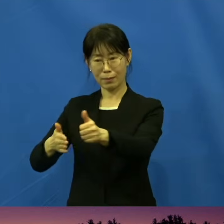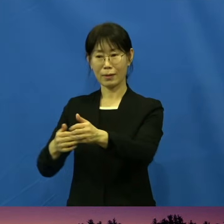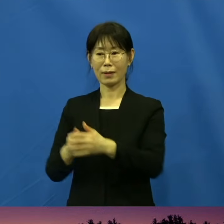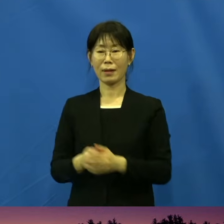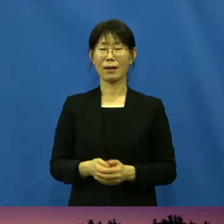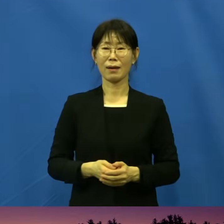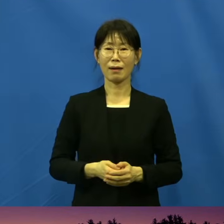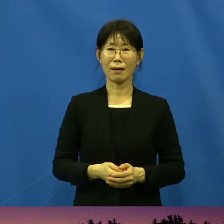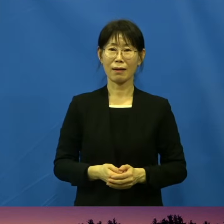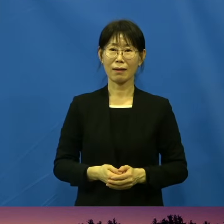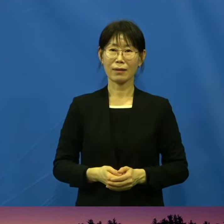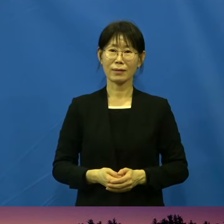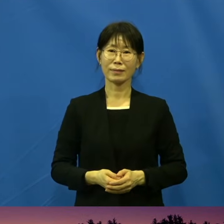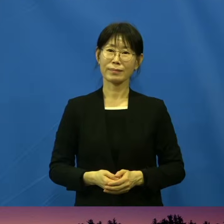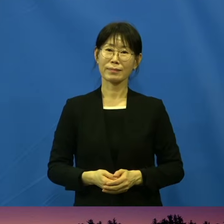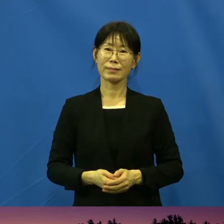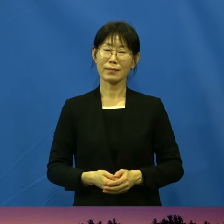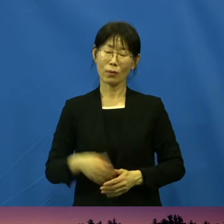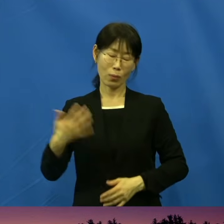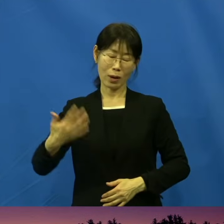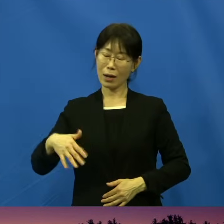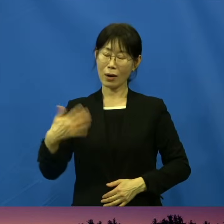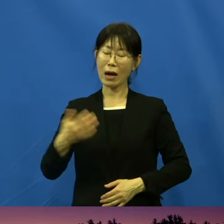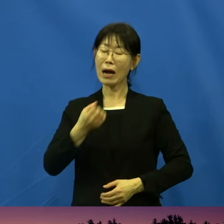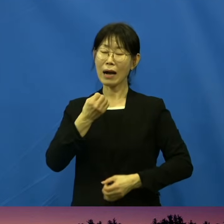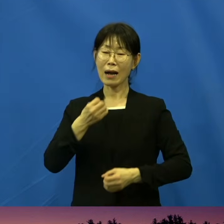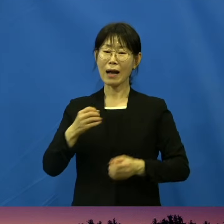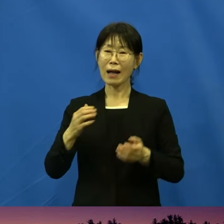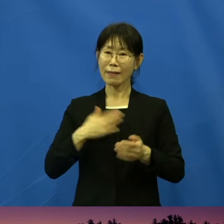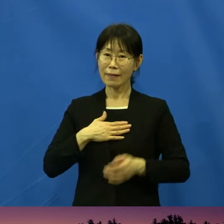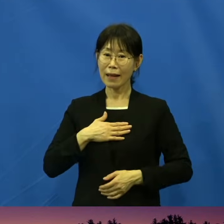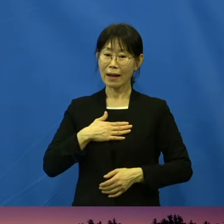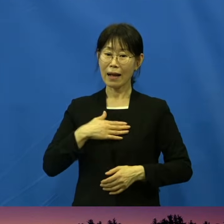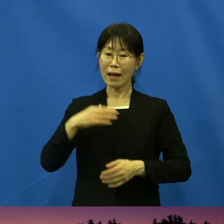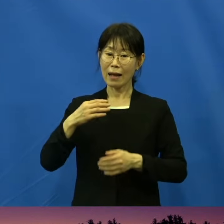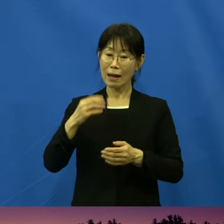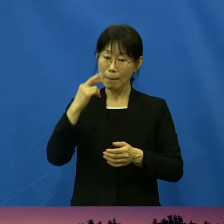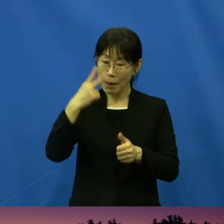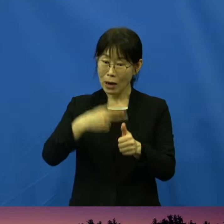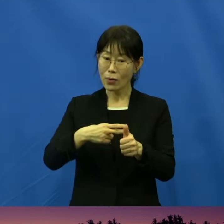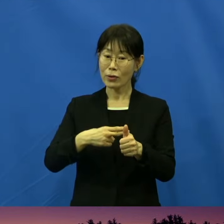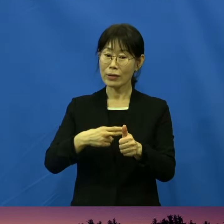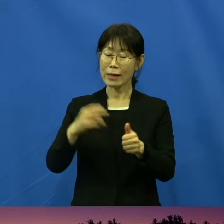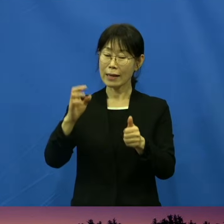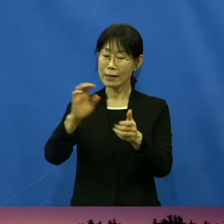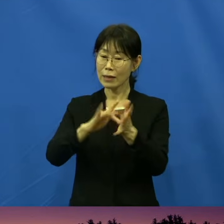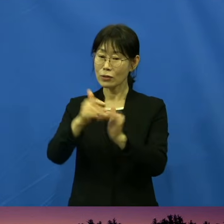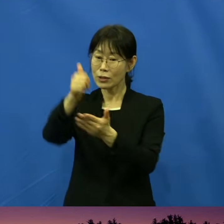상상할 수 없는 새로운 삶의 출발점이에요. 내가 그리스도와 함께 십자가에 못 박혔나니.